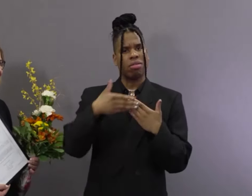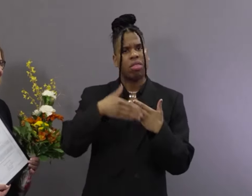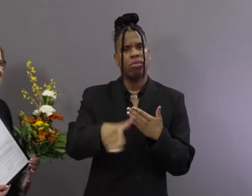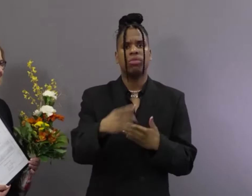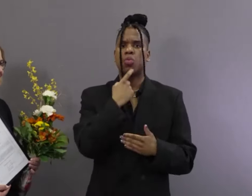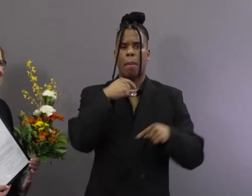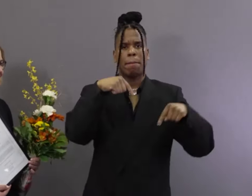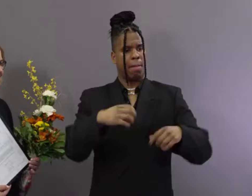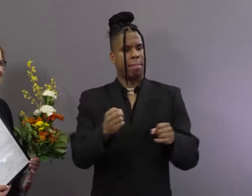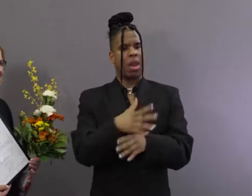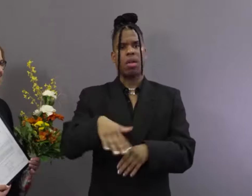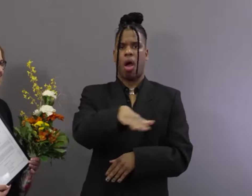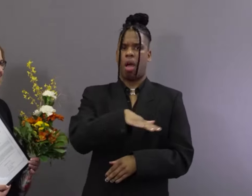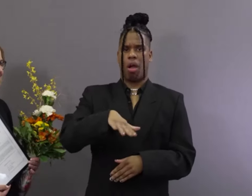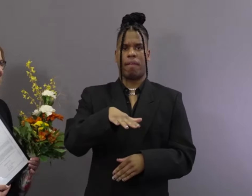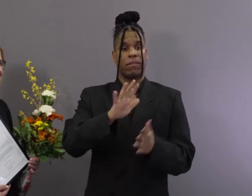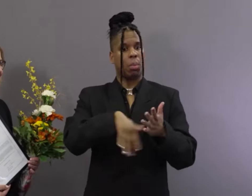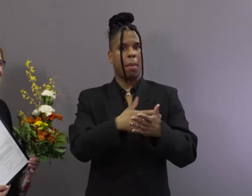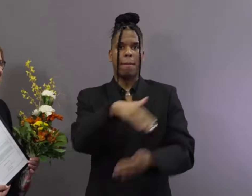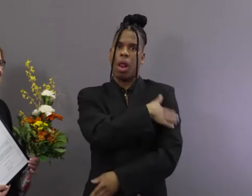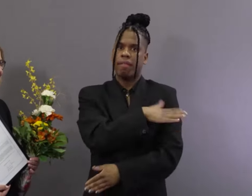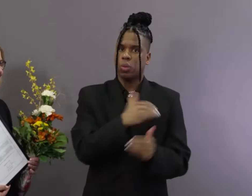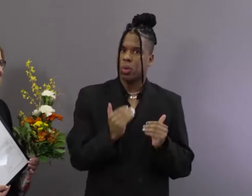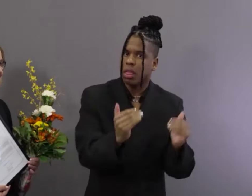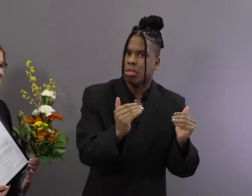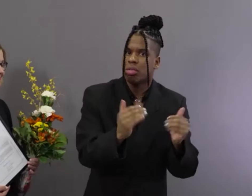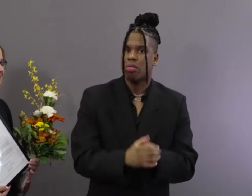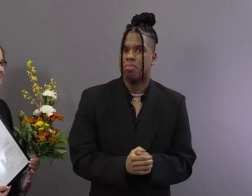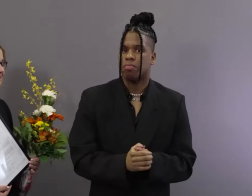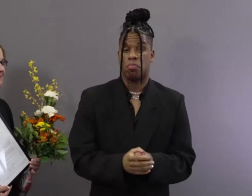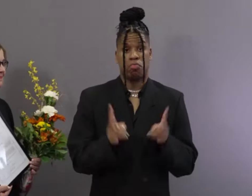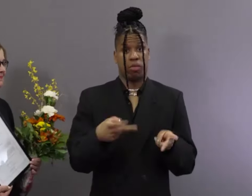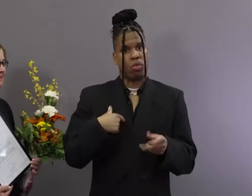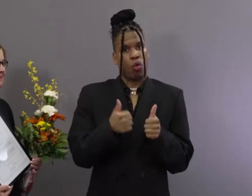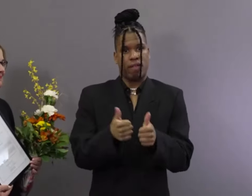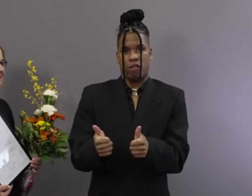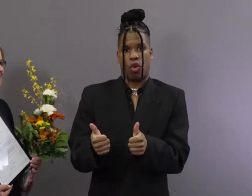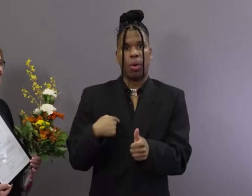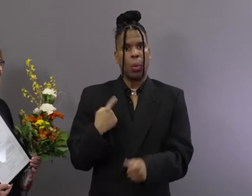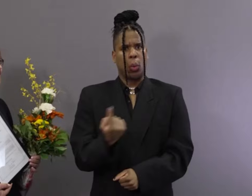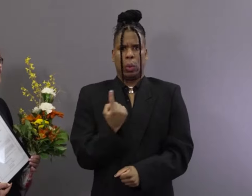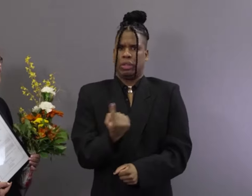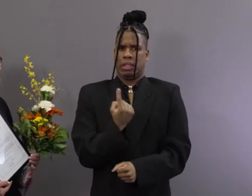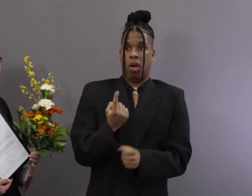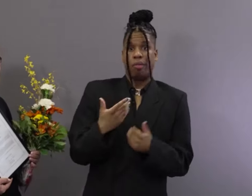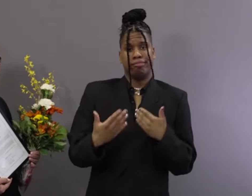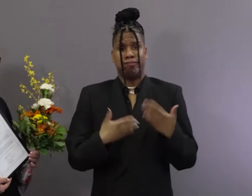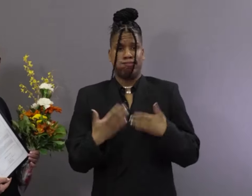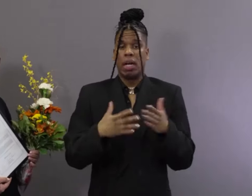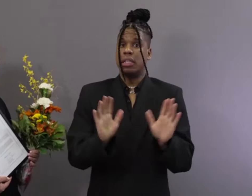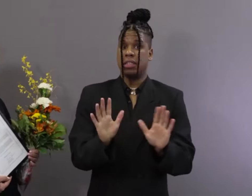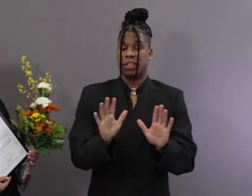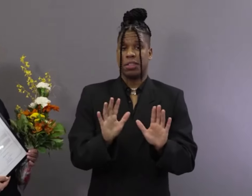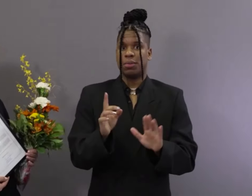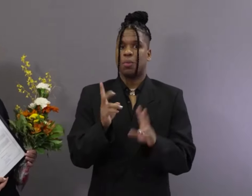Ja tulevaisuudessa haluan jatkaa työtäni Suomessa media-alalla, tuottaa viittomakielisiä palveluita ja kehittää